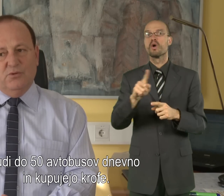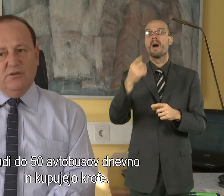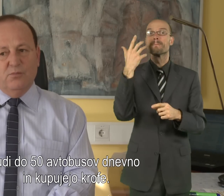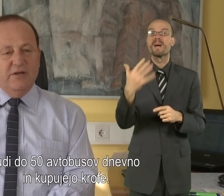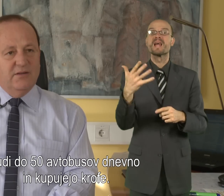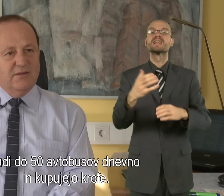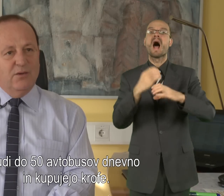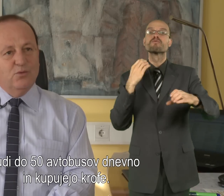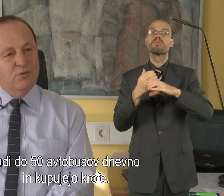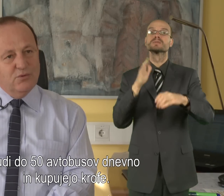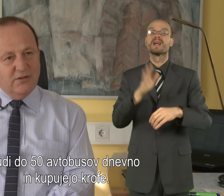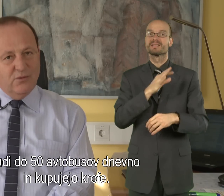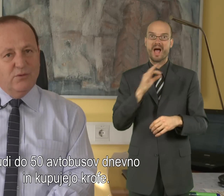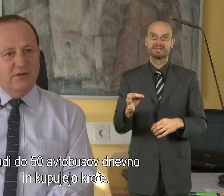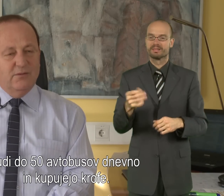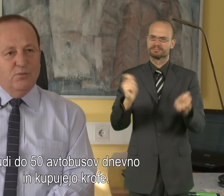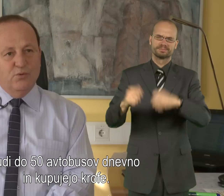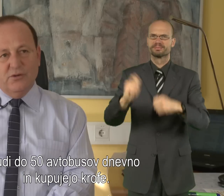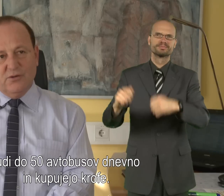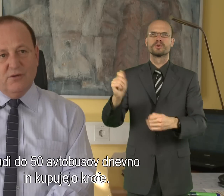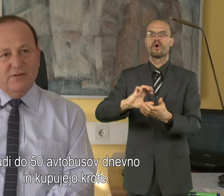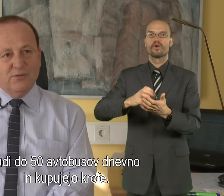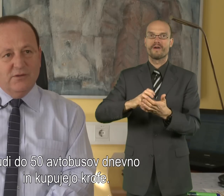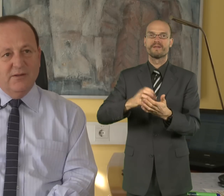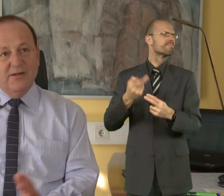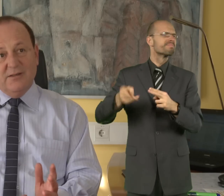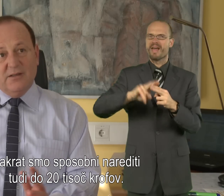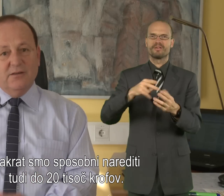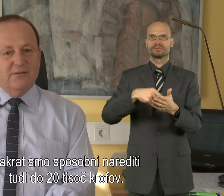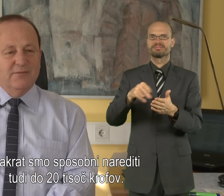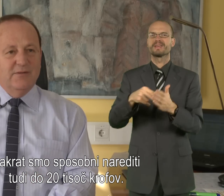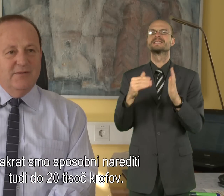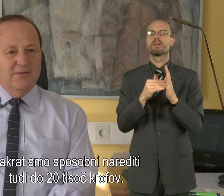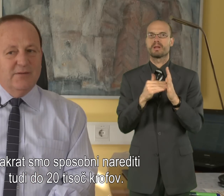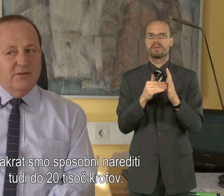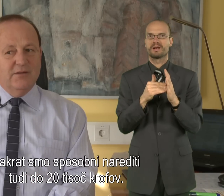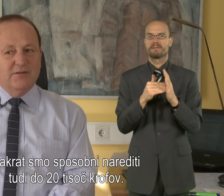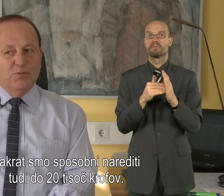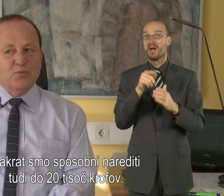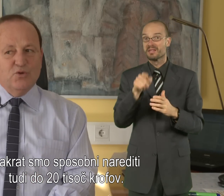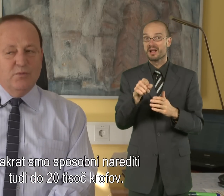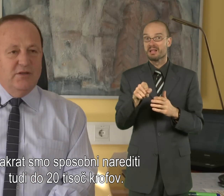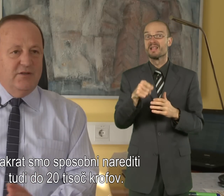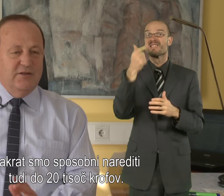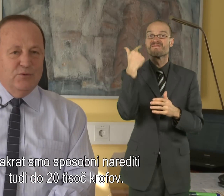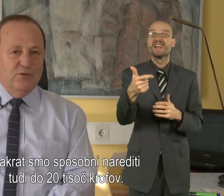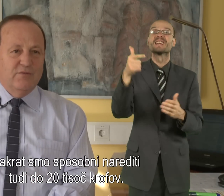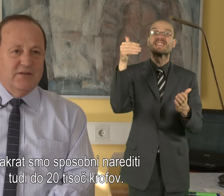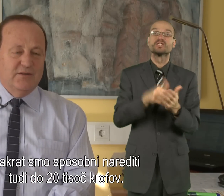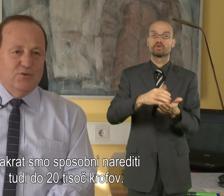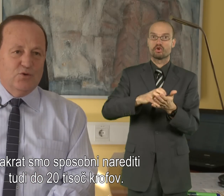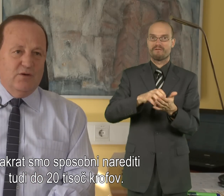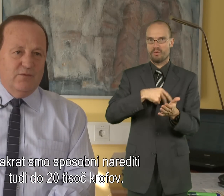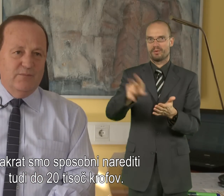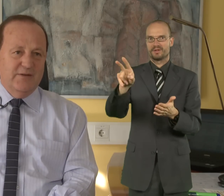prihajajo tudi do 50 avtobusov dnevno in kupujejo krofe, tako da takrat smo sposobni narediti tudi do